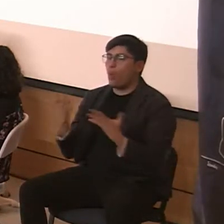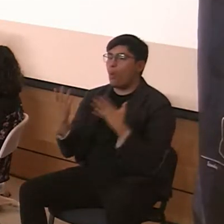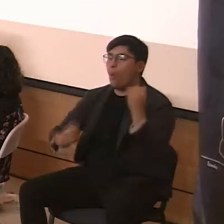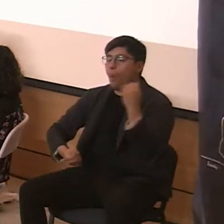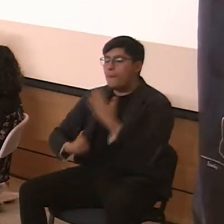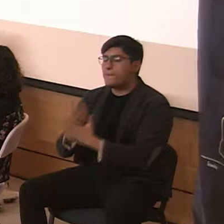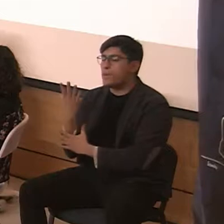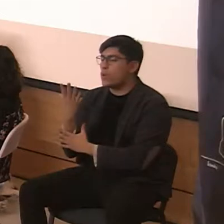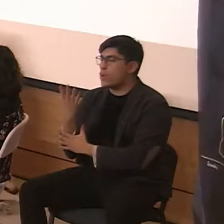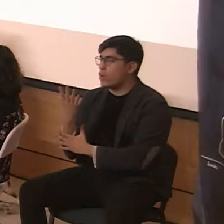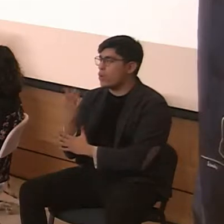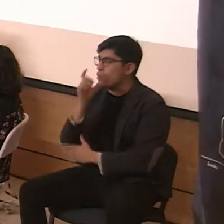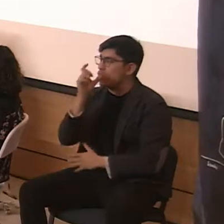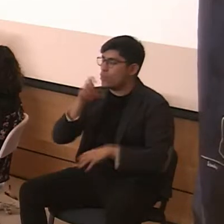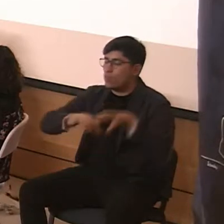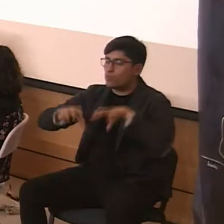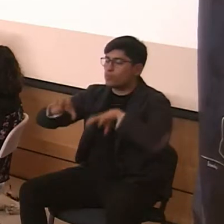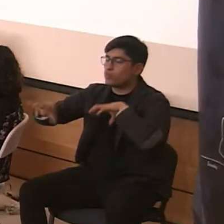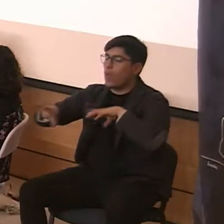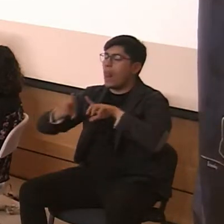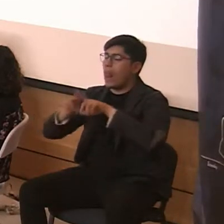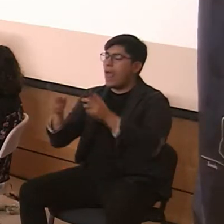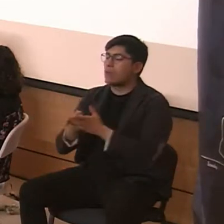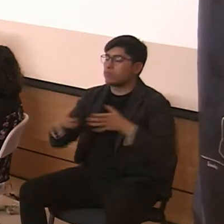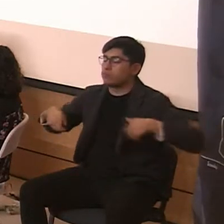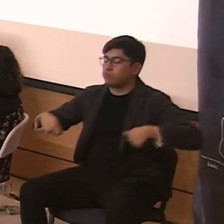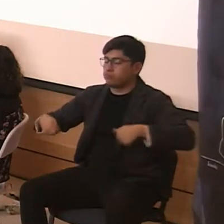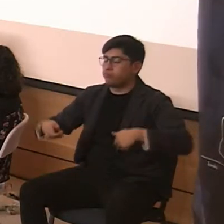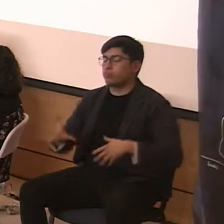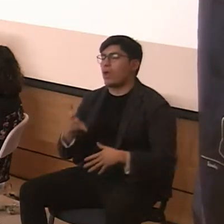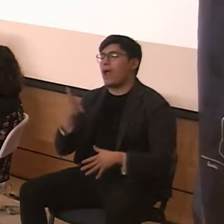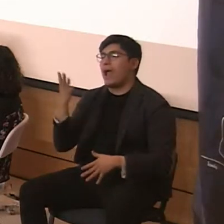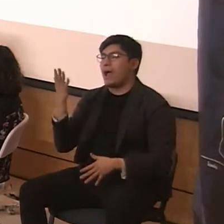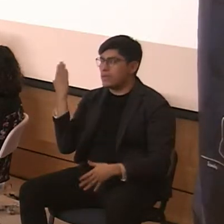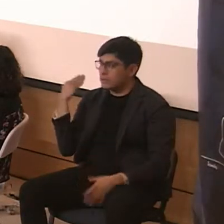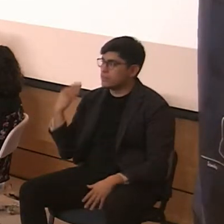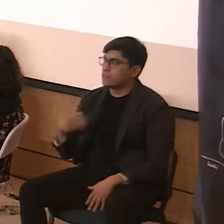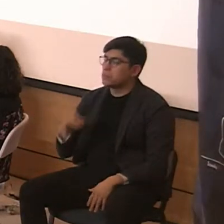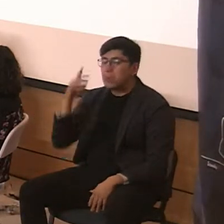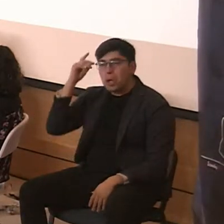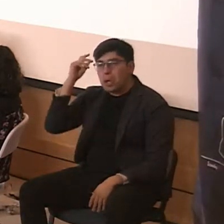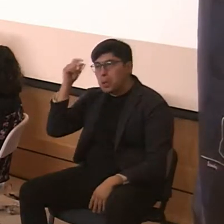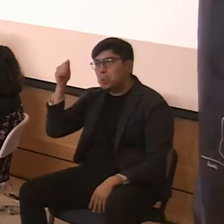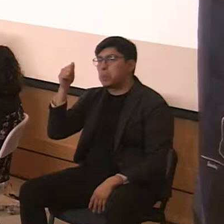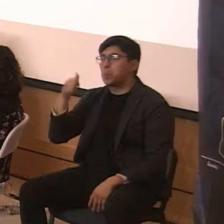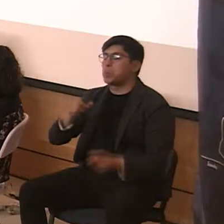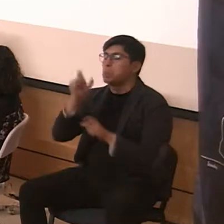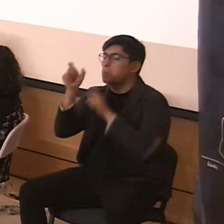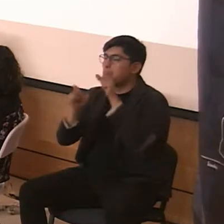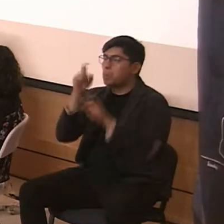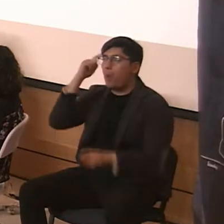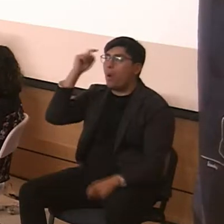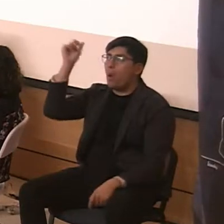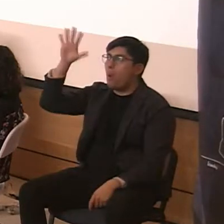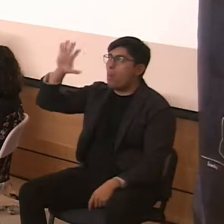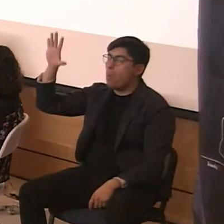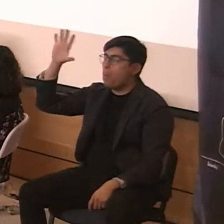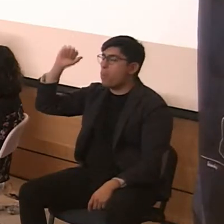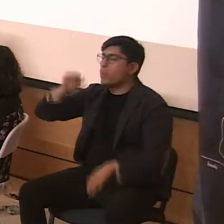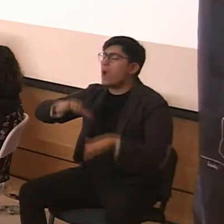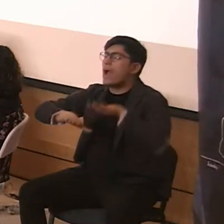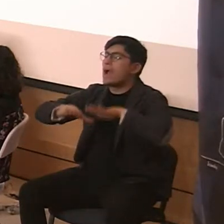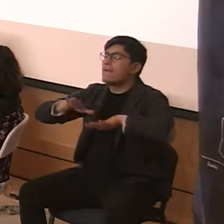desde la rueda en adelante somos entes creativos que nos pasa que a veces dejamos que se